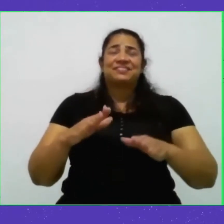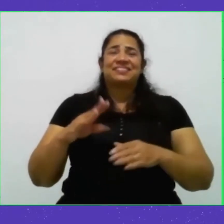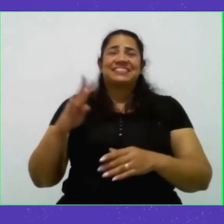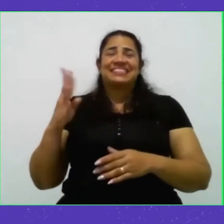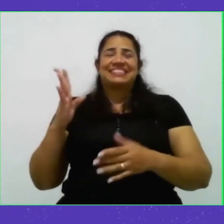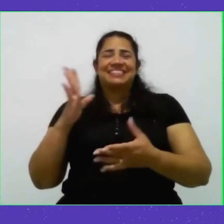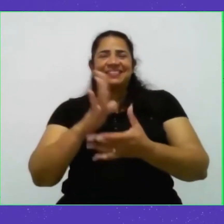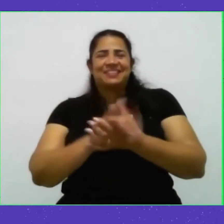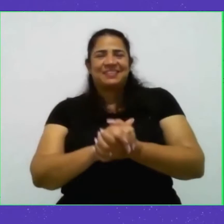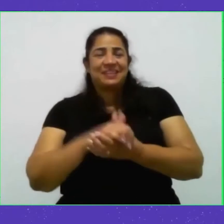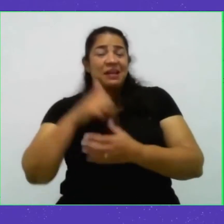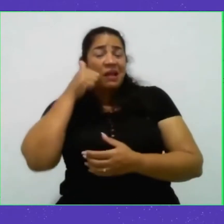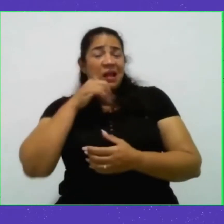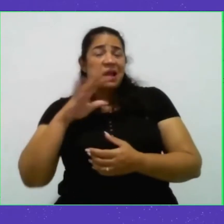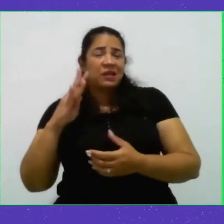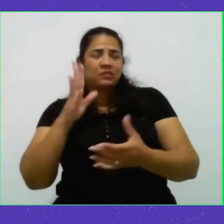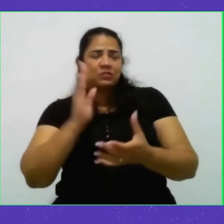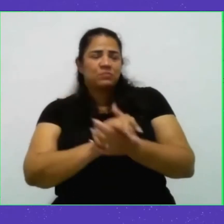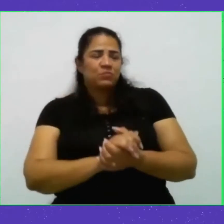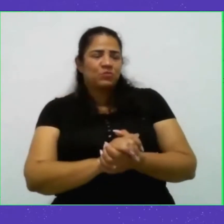peraí, está com Covid? O que é isso?